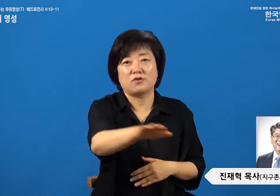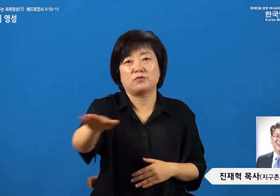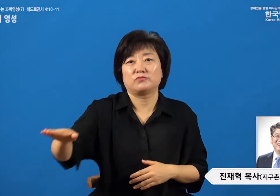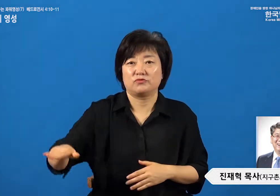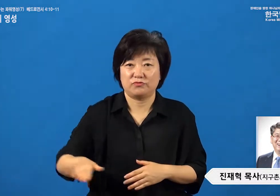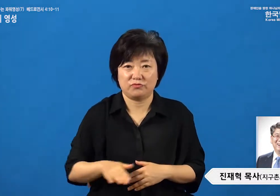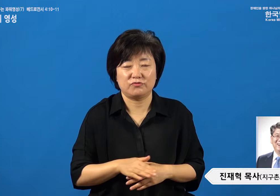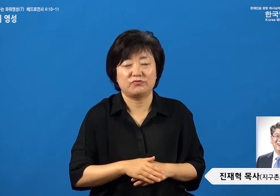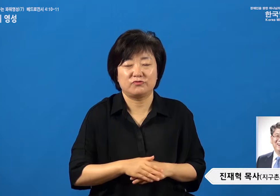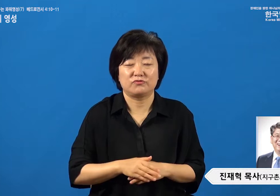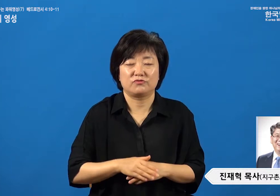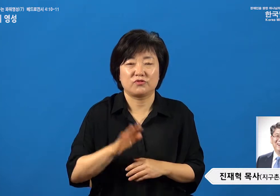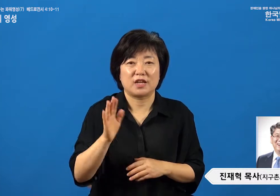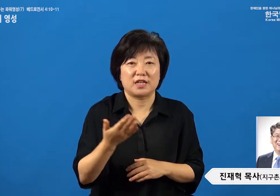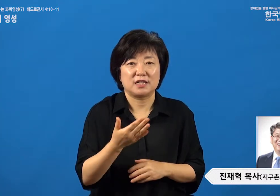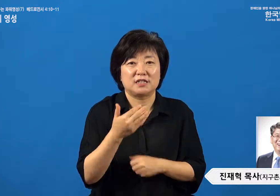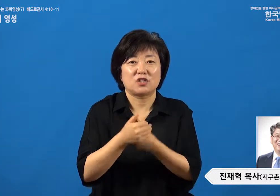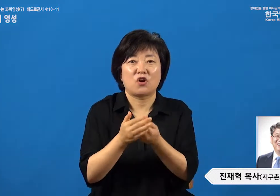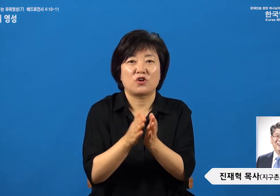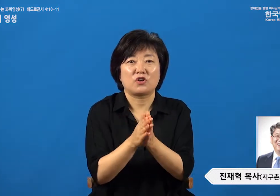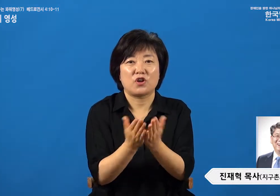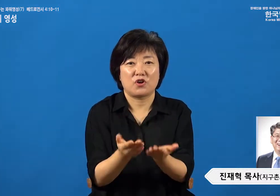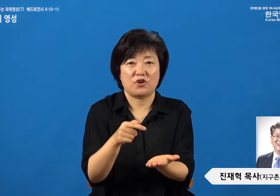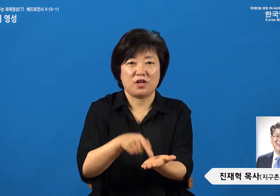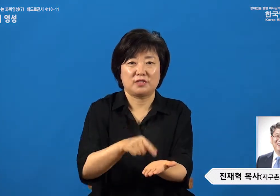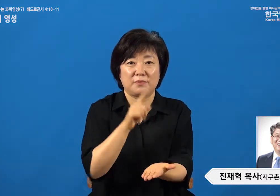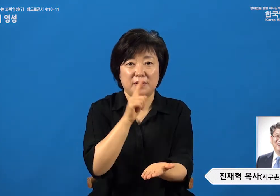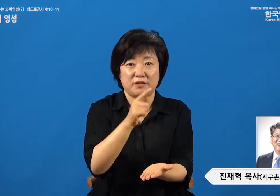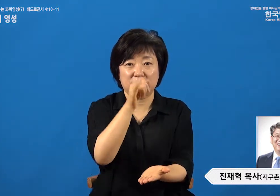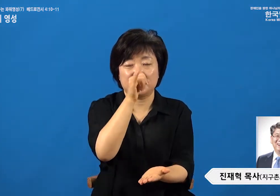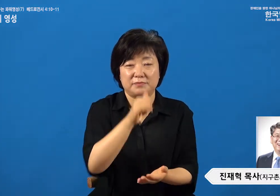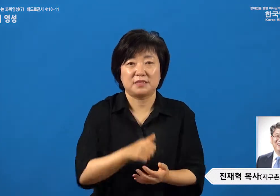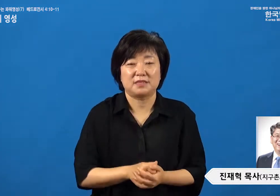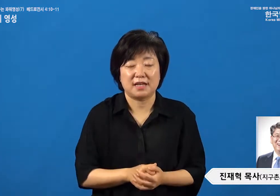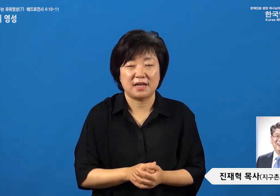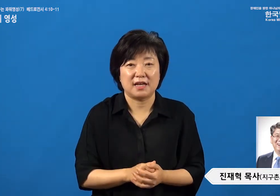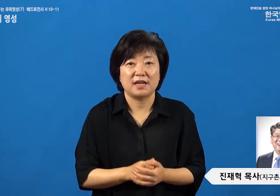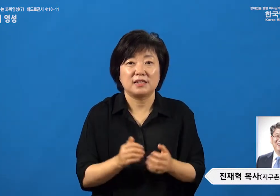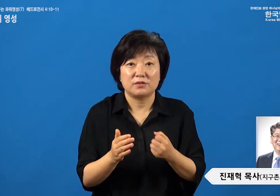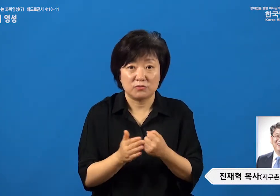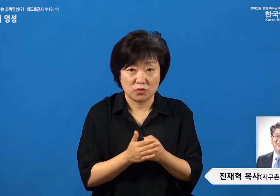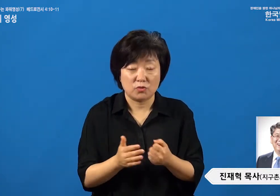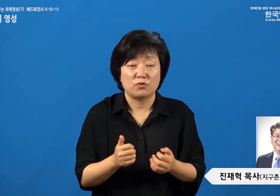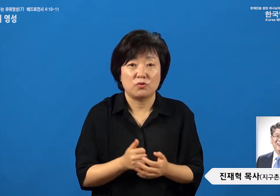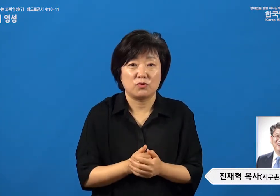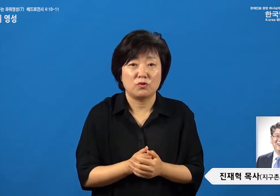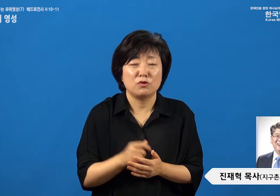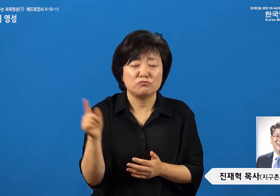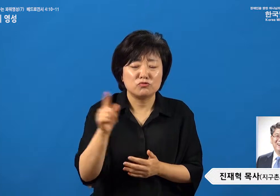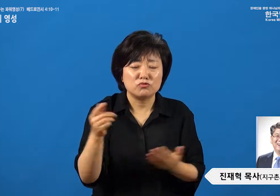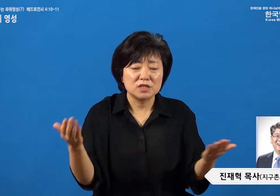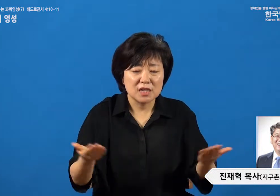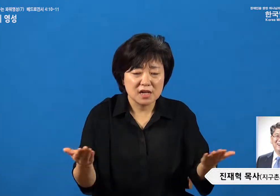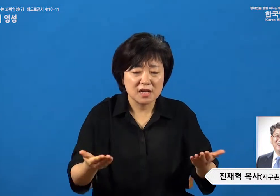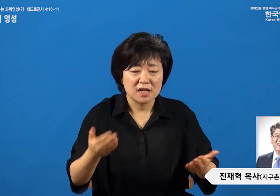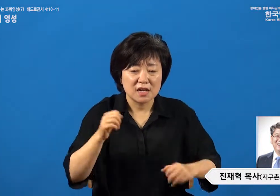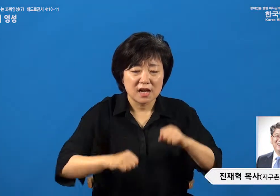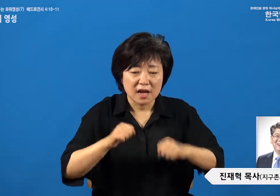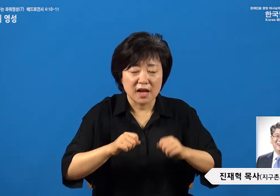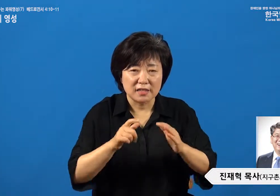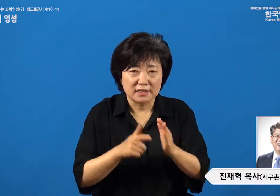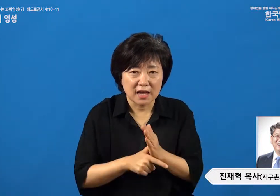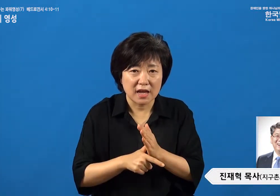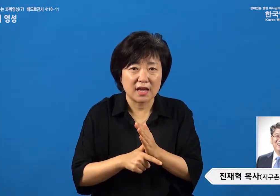저라는 사실을 성경은 말씀하십니다. 그러므로 무슨 일을